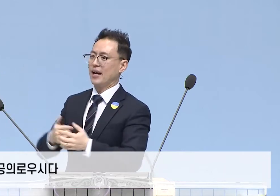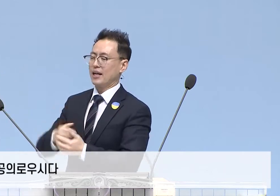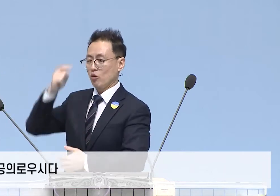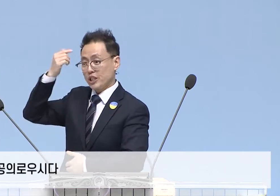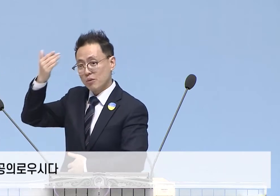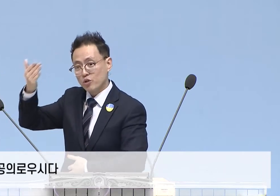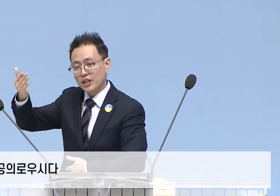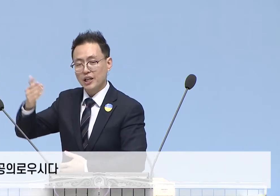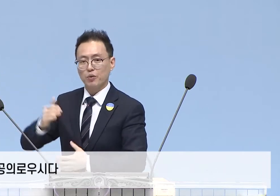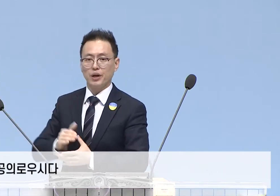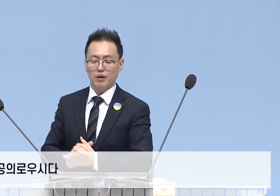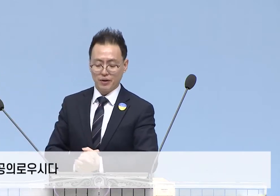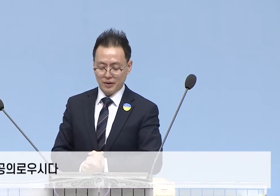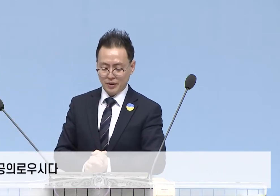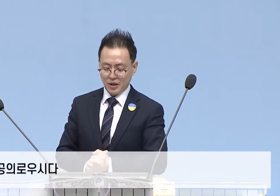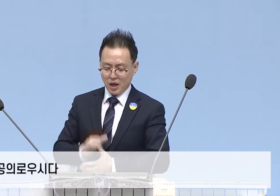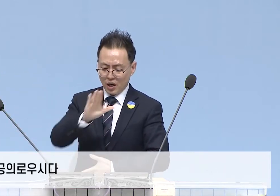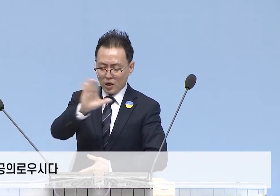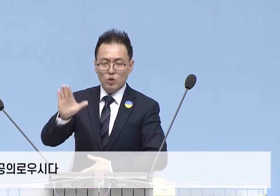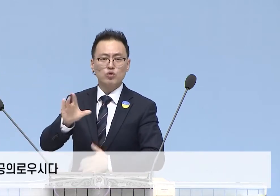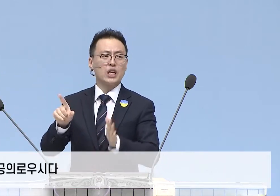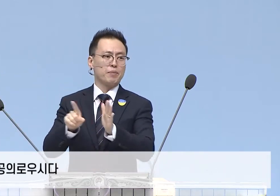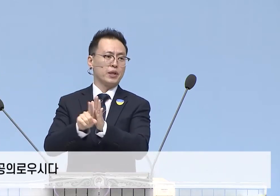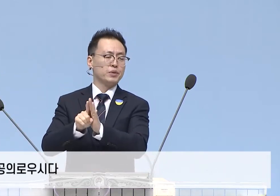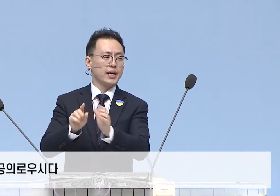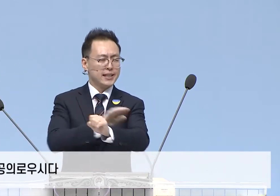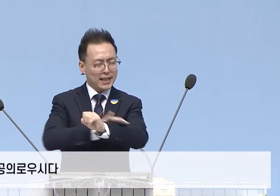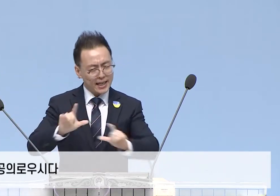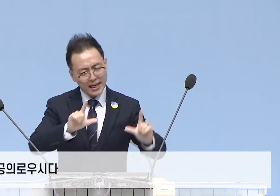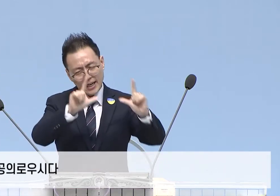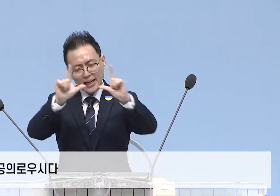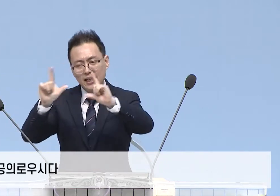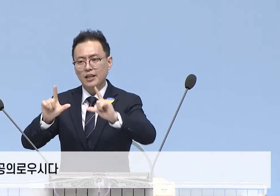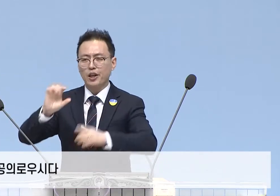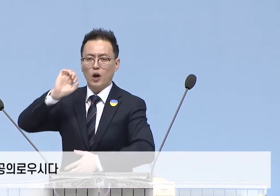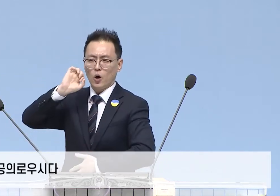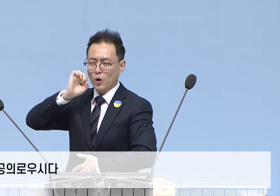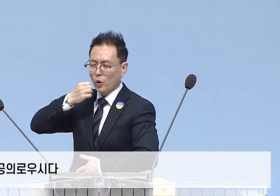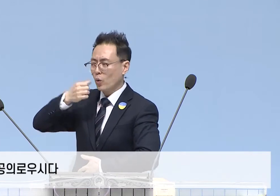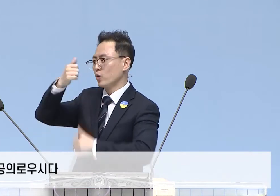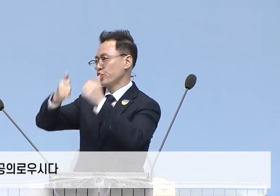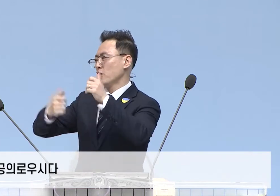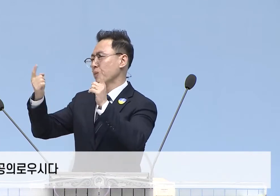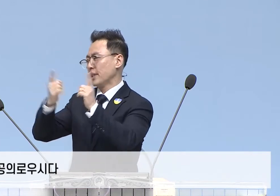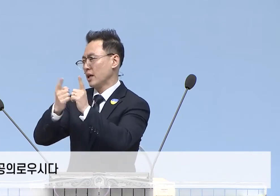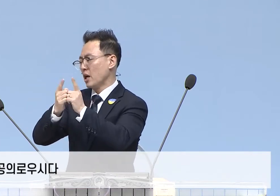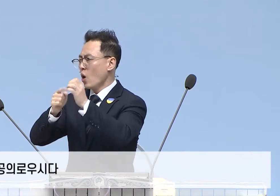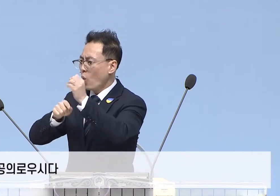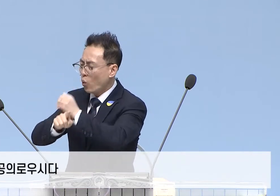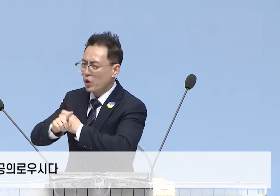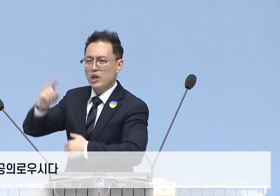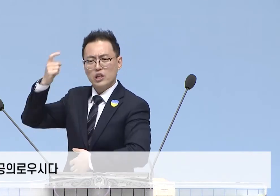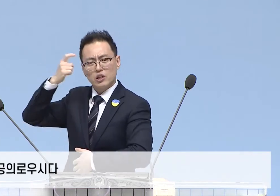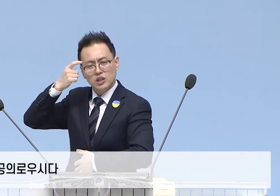라고 질문을 하기도 해요. 우리가 믿음 생활 잘 하는데 어렵고 시험 만나 그런